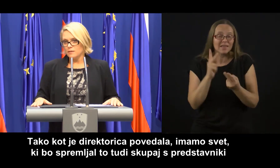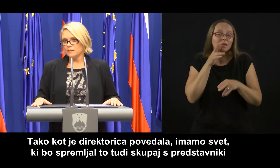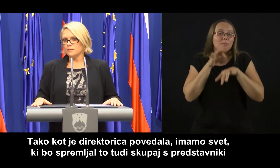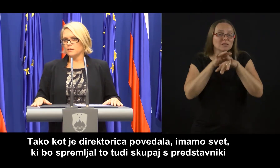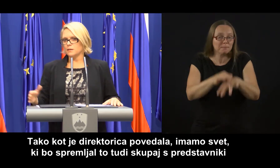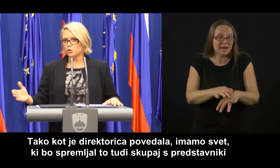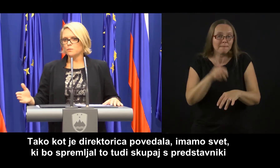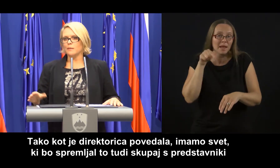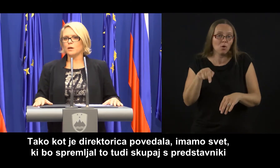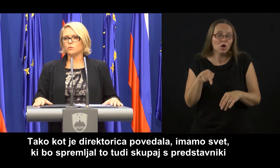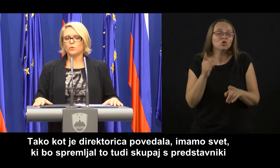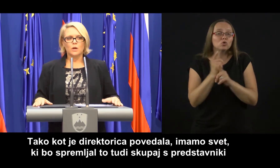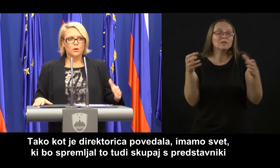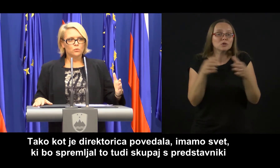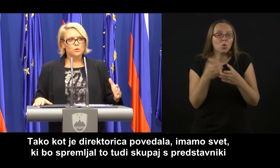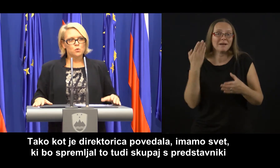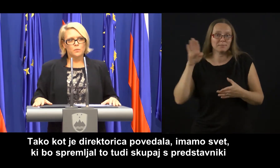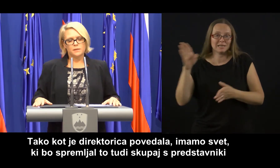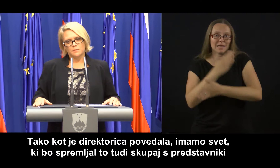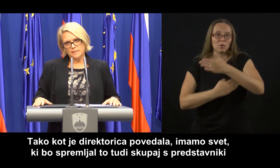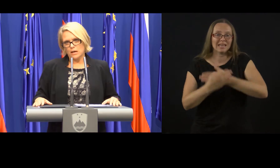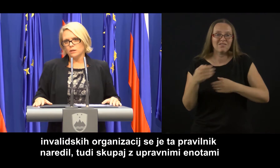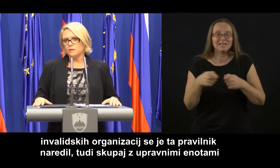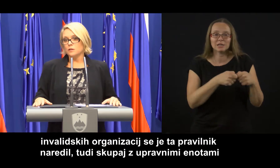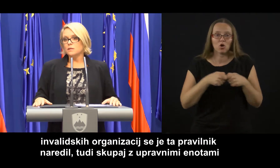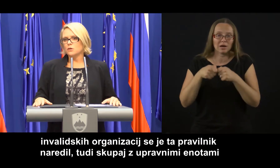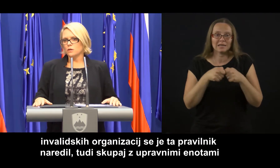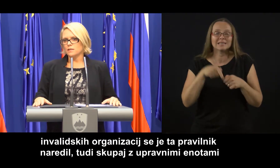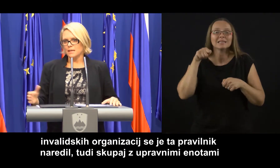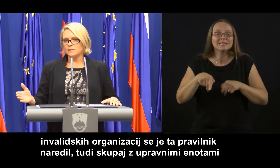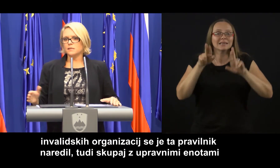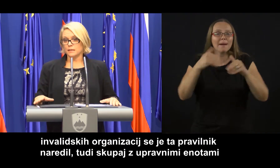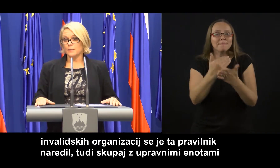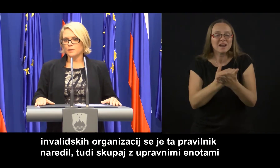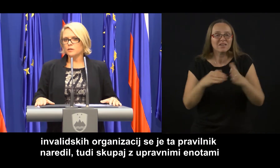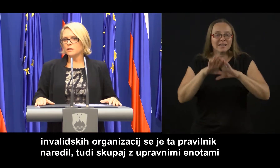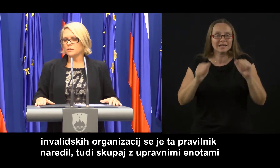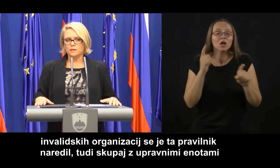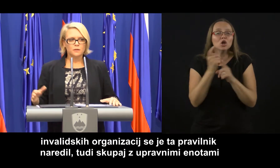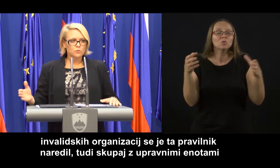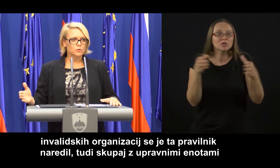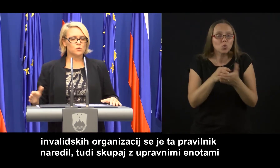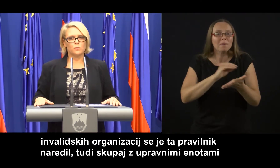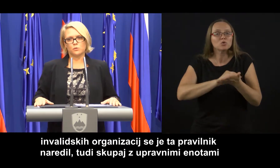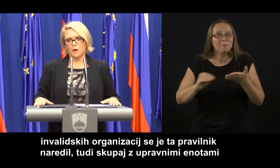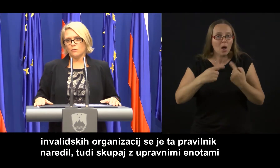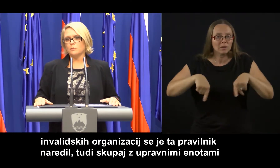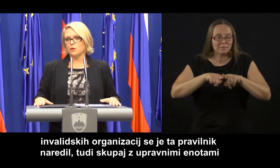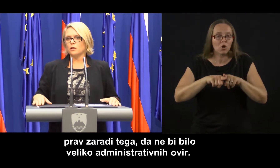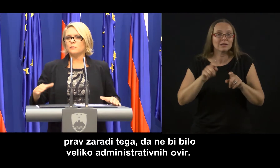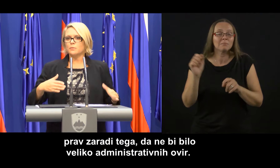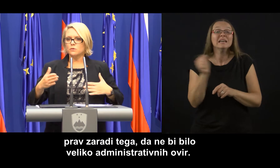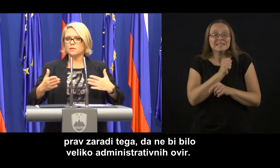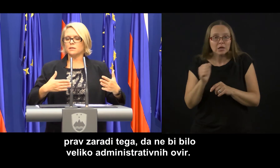imamo svet, ki bo spremljal to, tudi skupaj z predstavniki invalidskih organizacij se je ta pravilnik naredil, tudi skupaj z